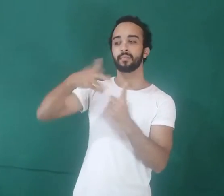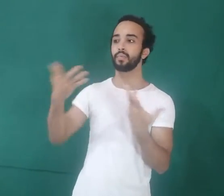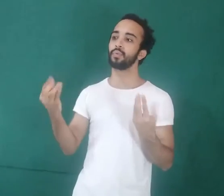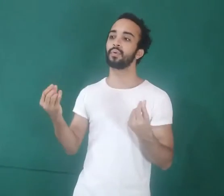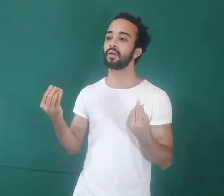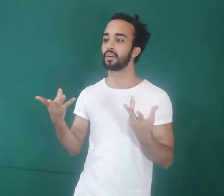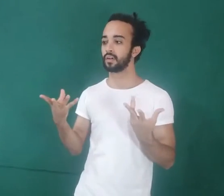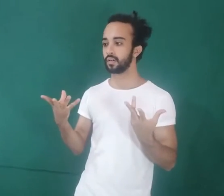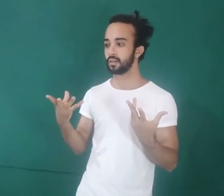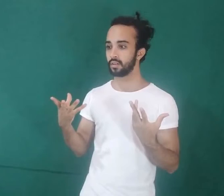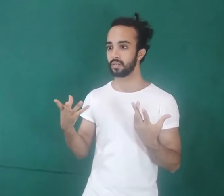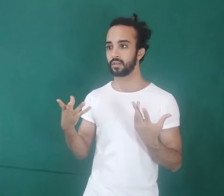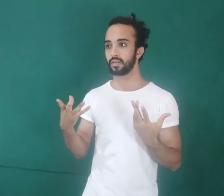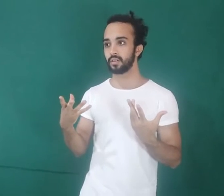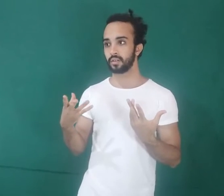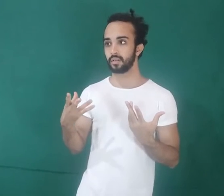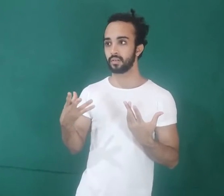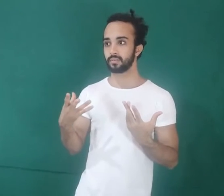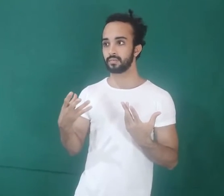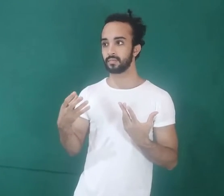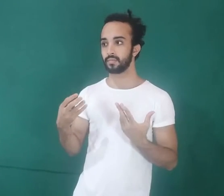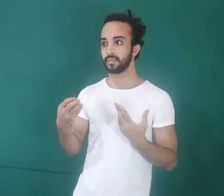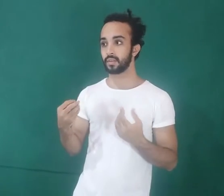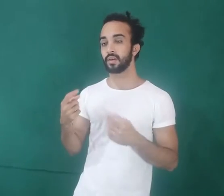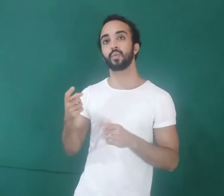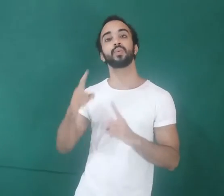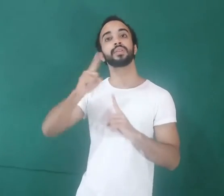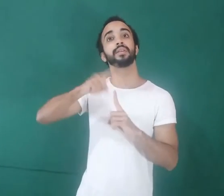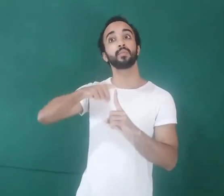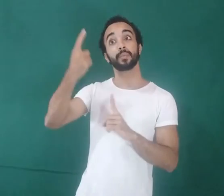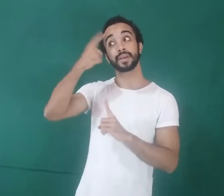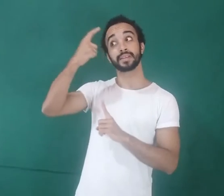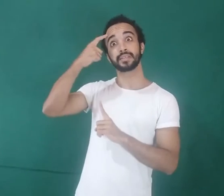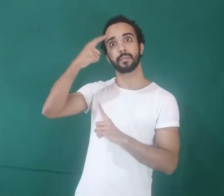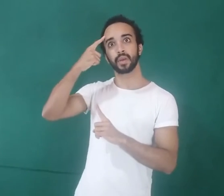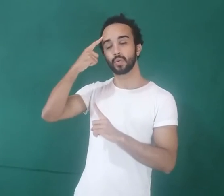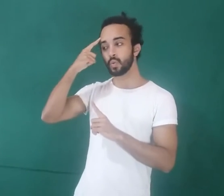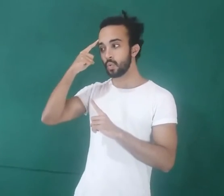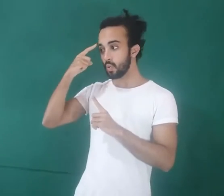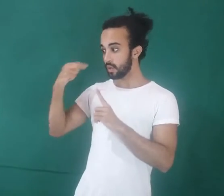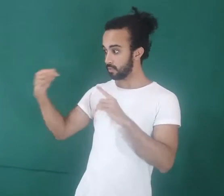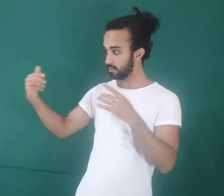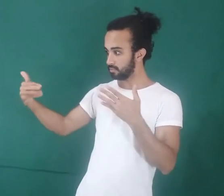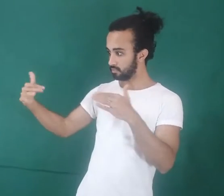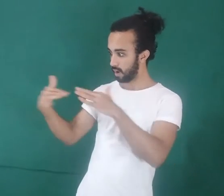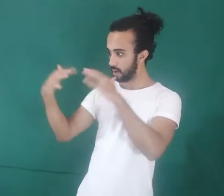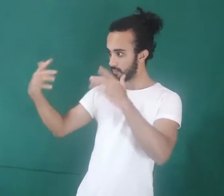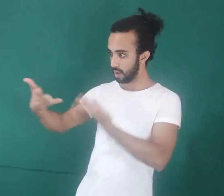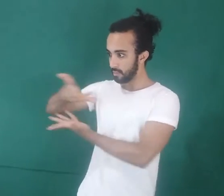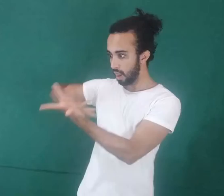Salto, não era? de pensamento que conectava várias pessoas e que continuava meio que hegemônico durante